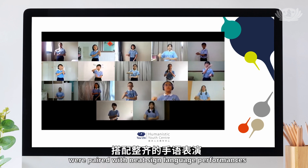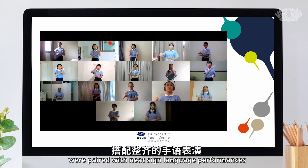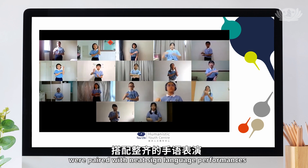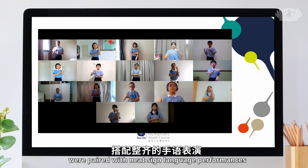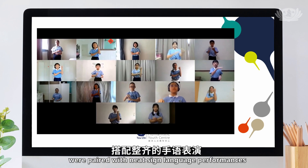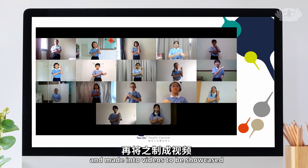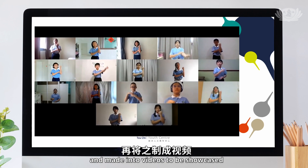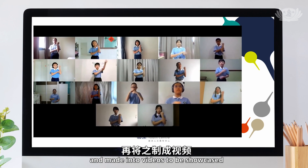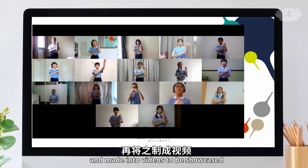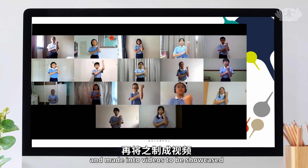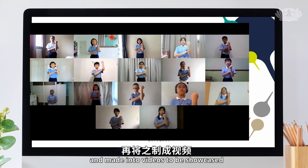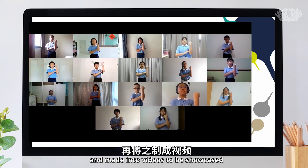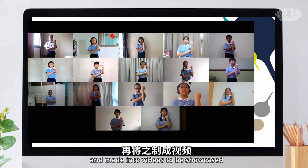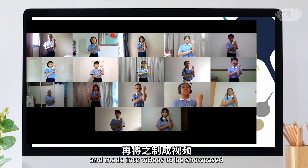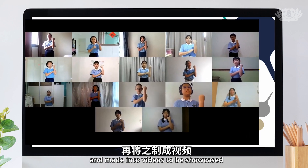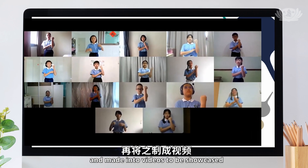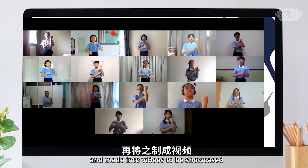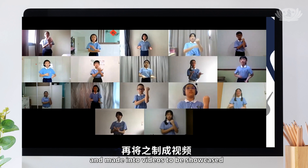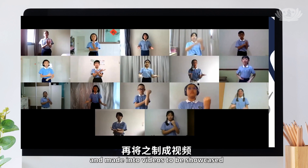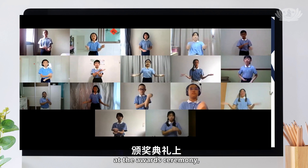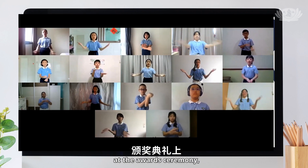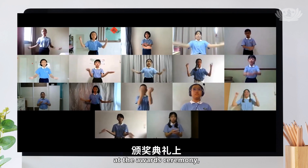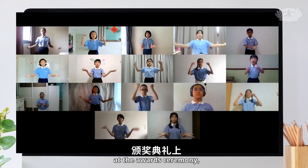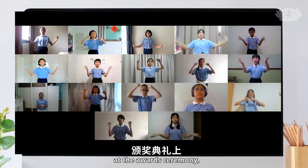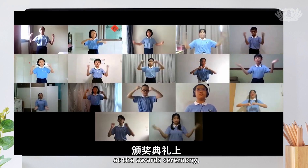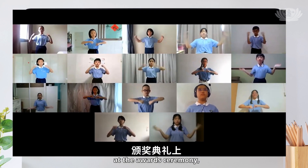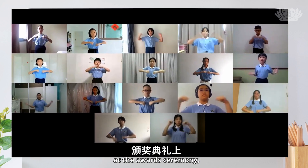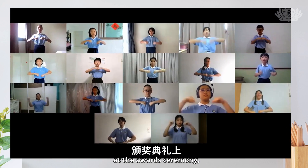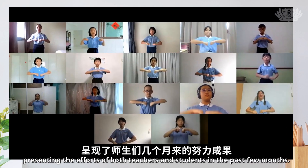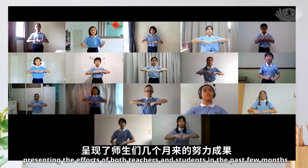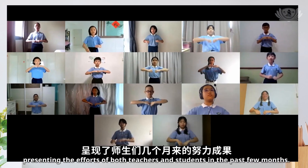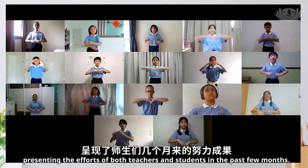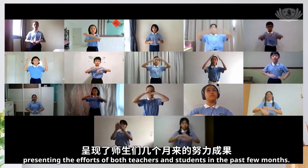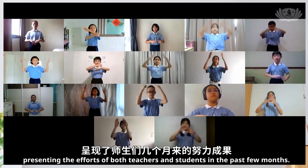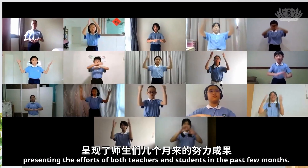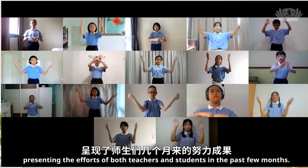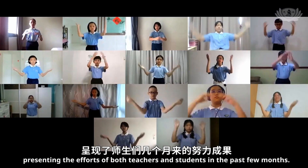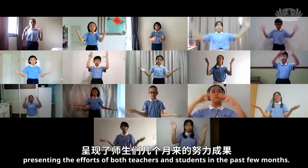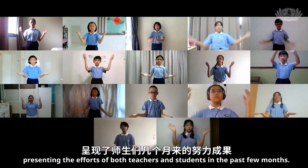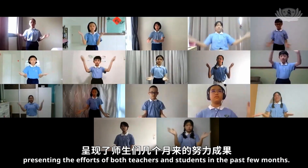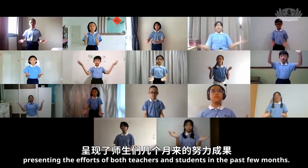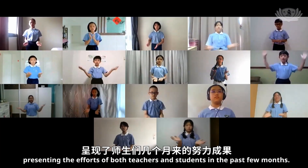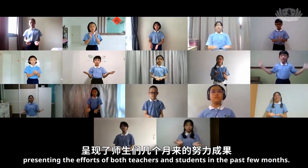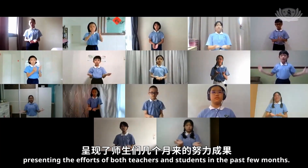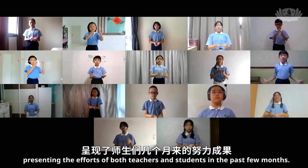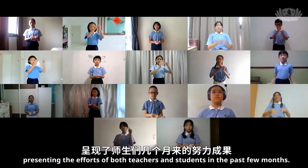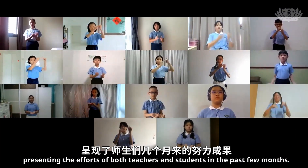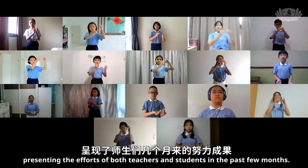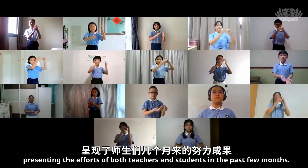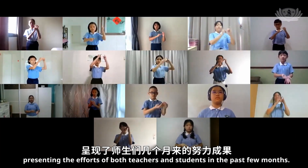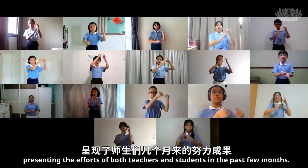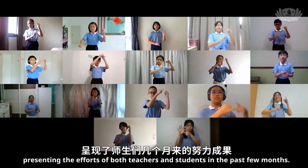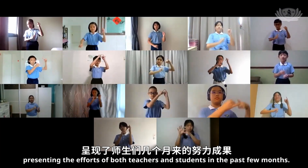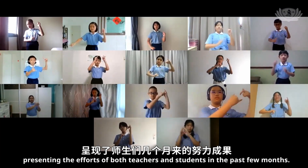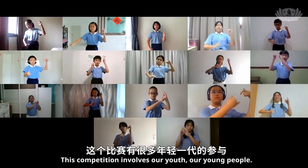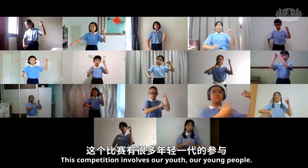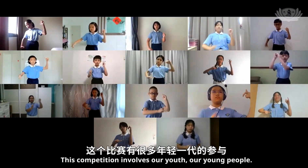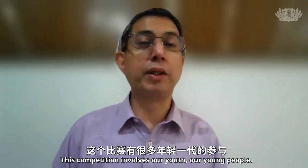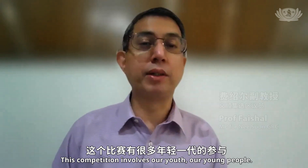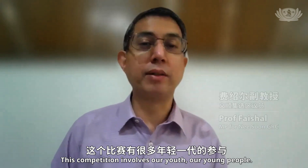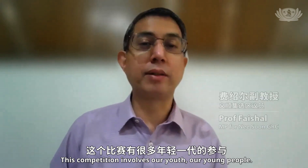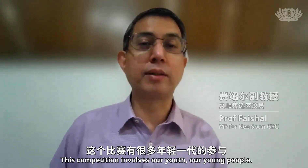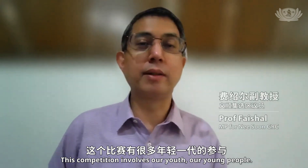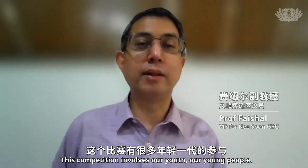的手语表演，在将之制成视频颁奖典礼上呈现了师生们几个月来的努力成果。